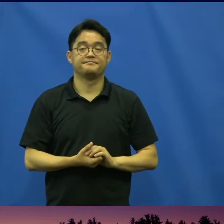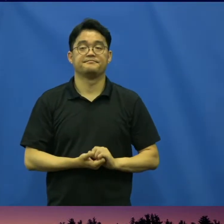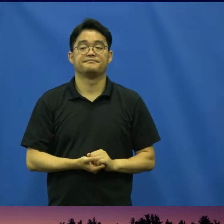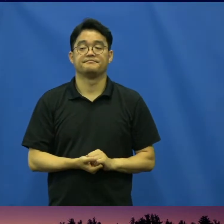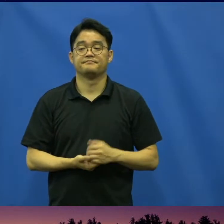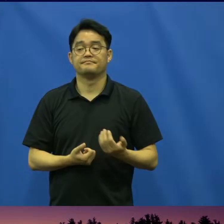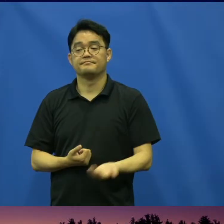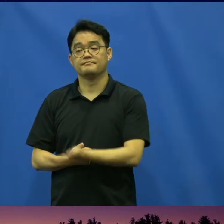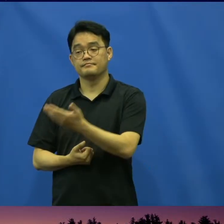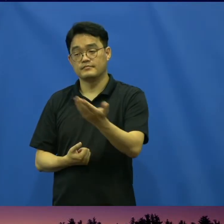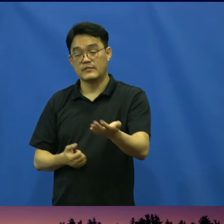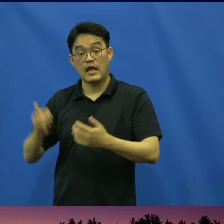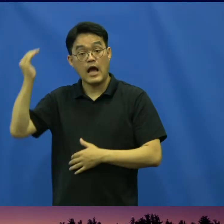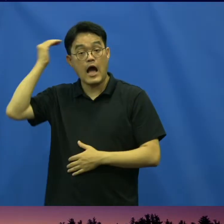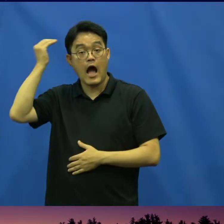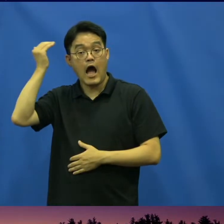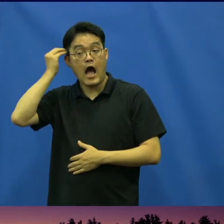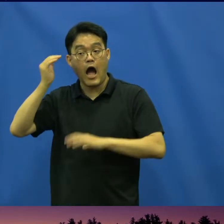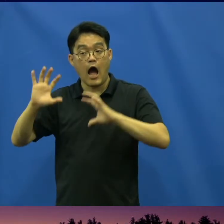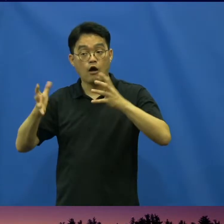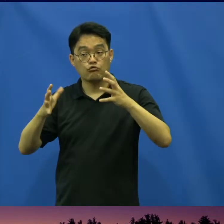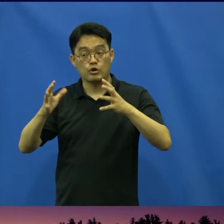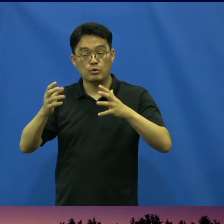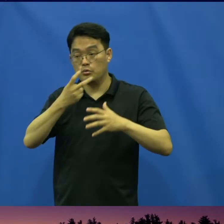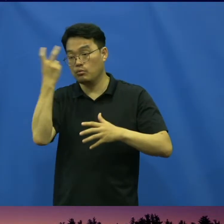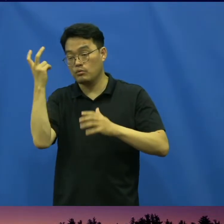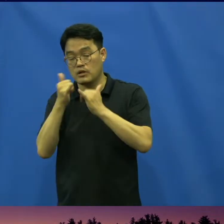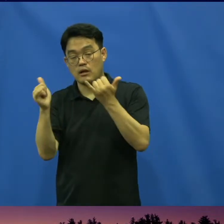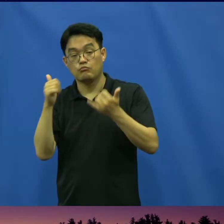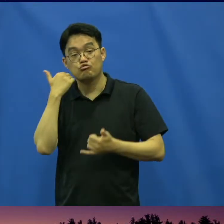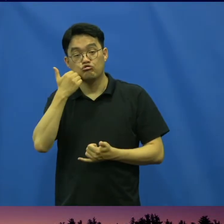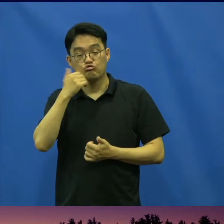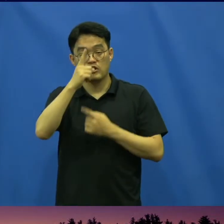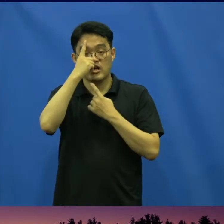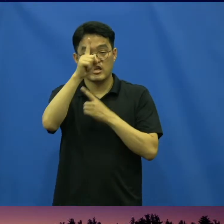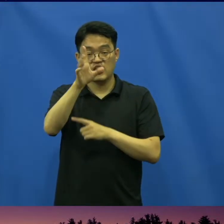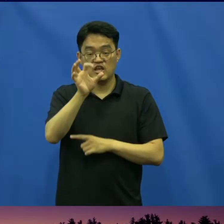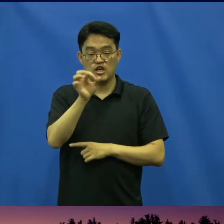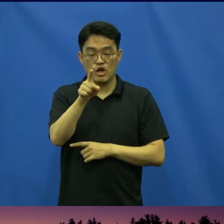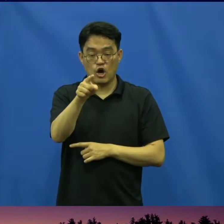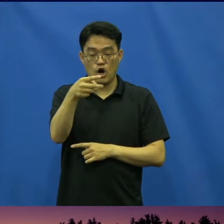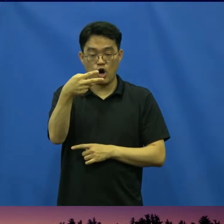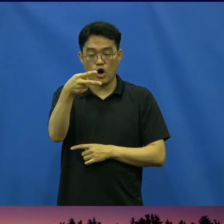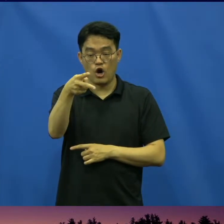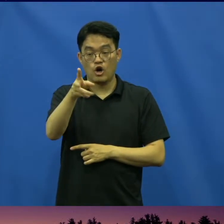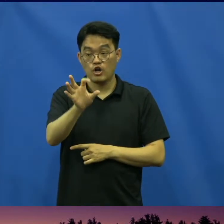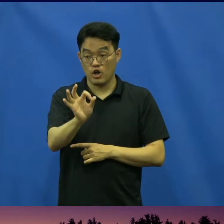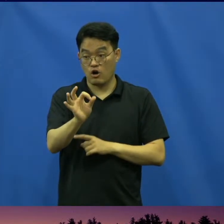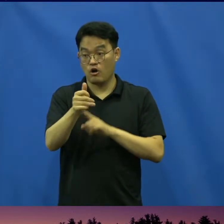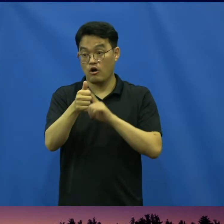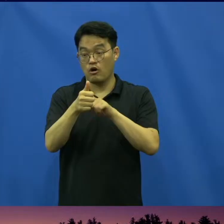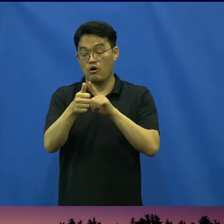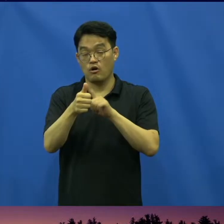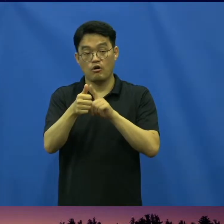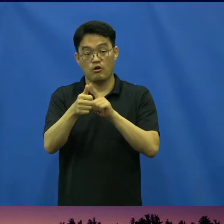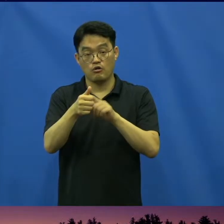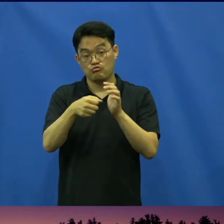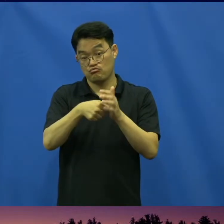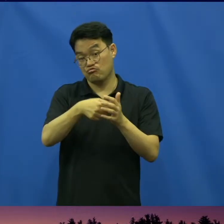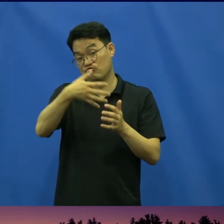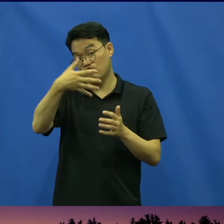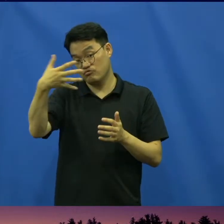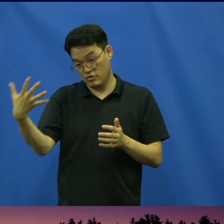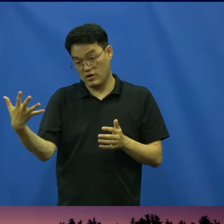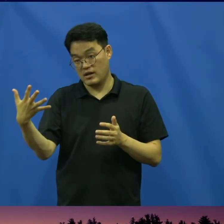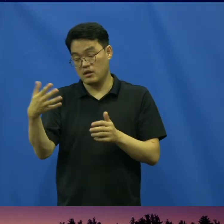여러분 한국에도 한국의 지성으로 알려졌던 이여름 교수가 세례를 받고 성도가 된 것은 기독교 입장에서 굉장히 큰 격려가 되는